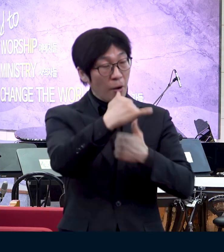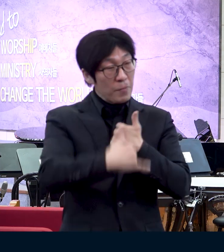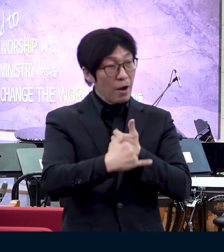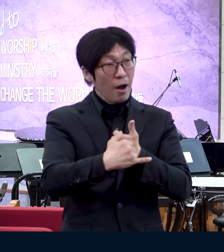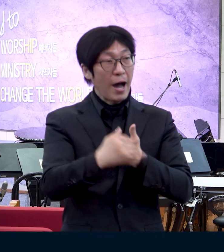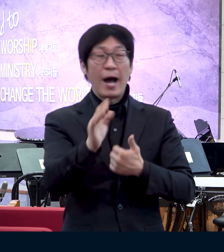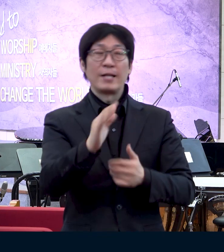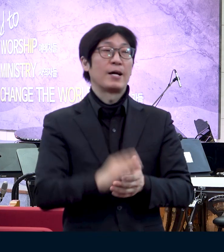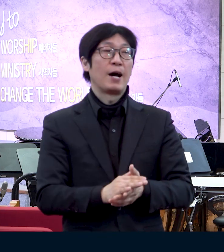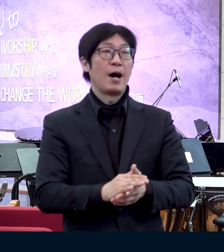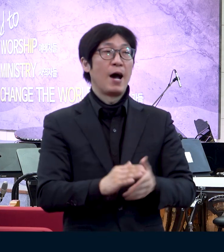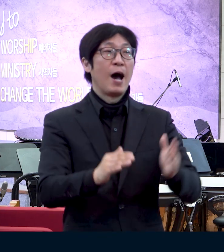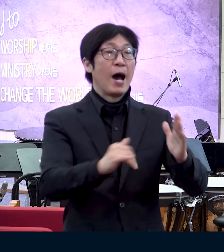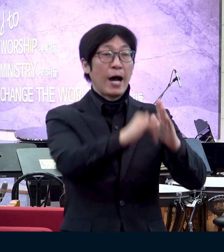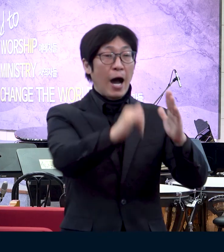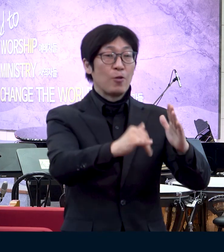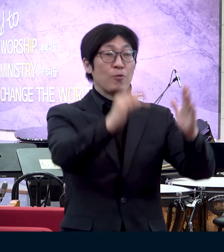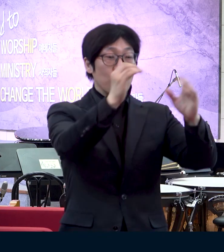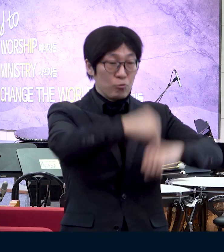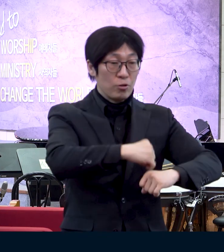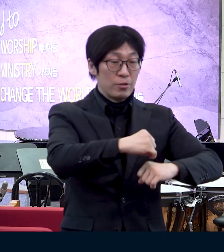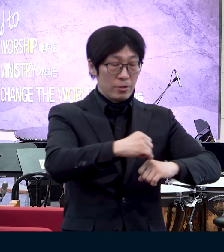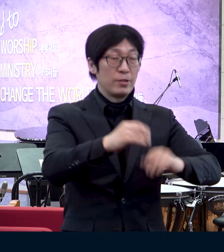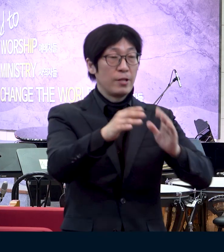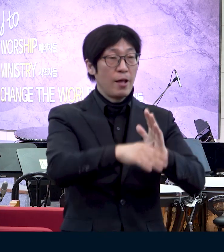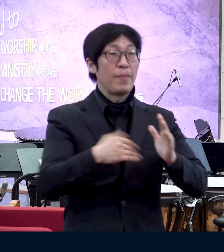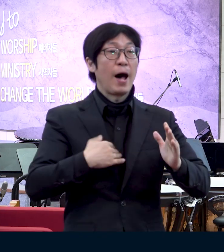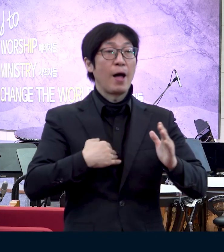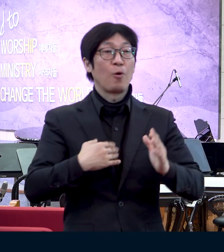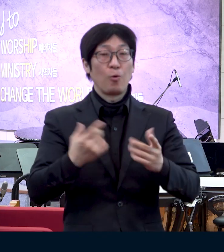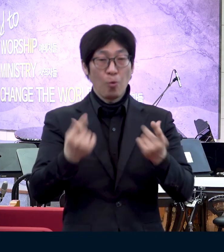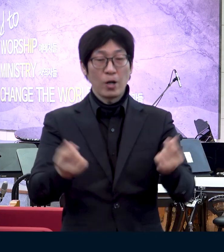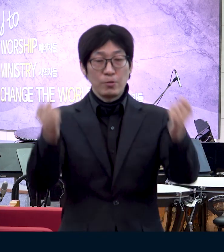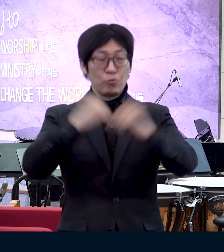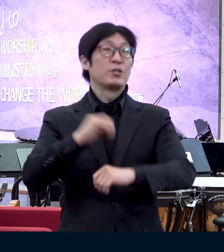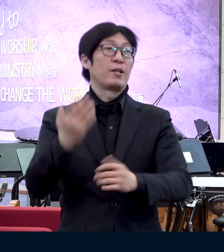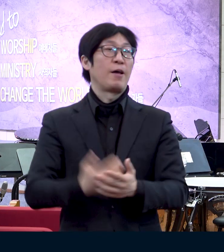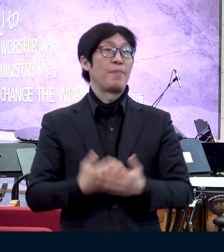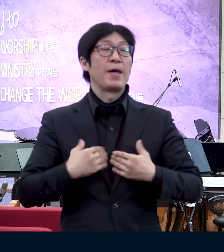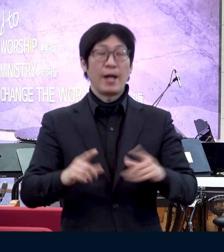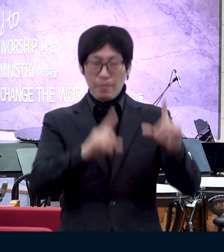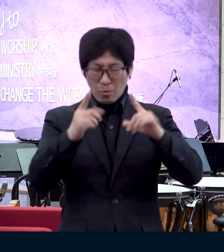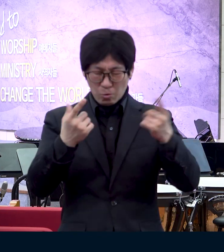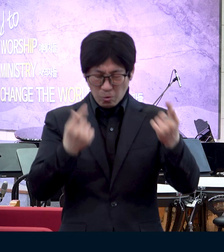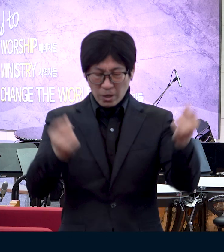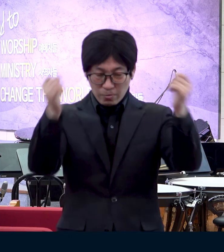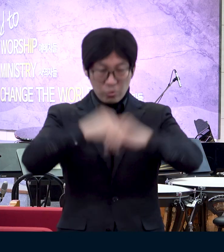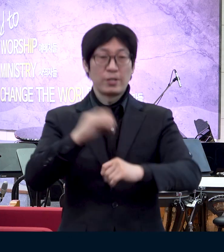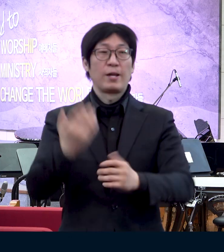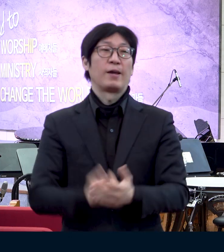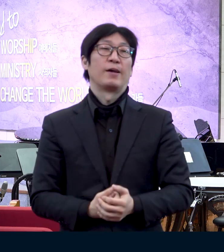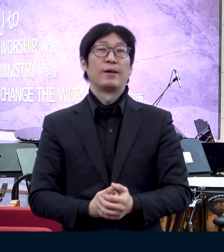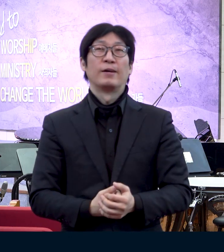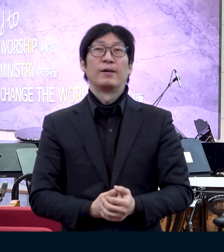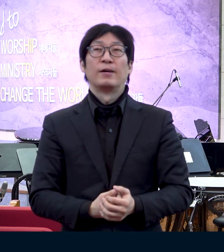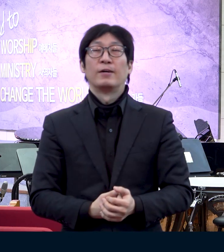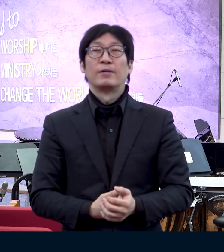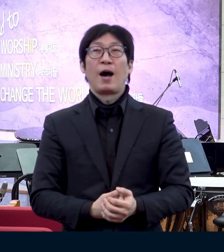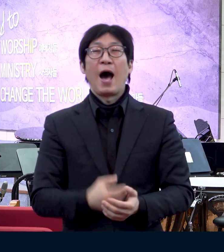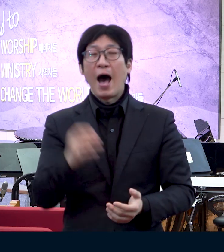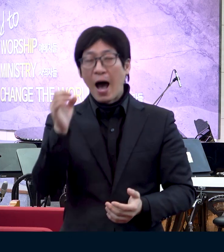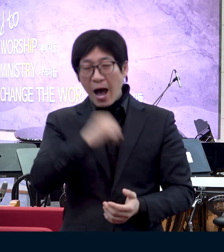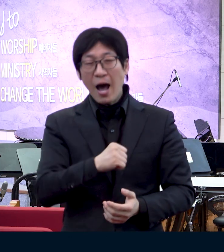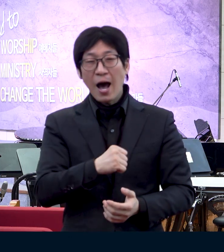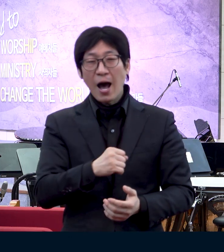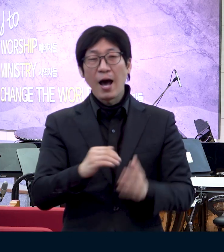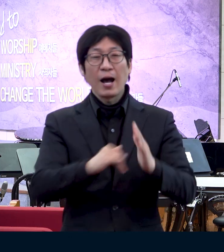가족이 무너지면요, 내 삶에 건질 게 없어요. 그건 삶이 그냥 다 무너지는 겁니다. 어떤 것보다 중요한 부르심이라는